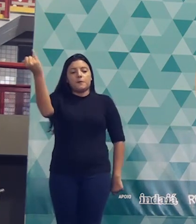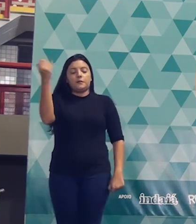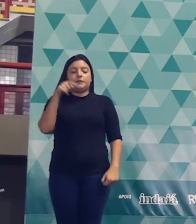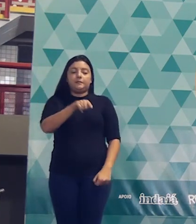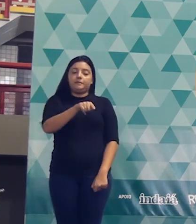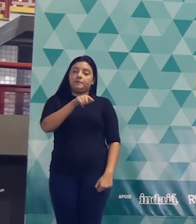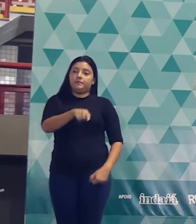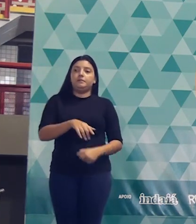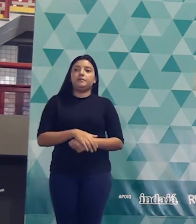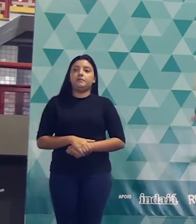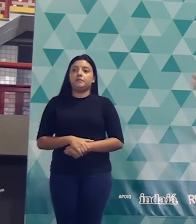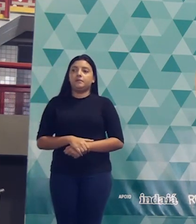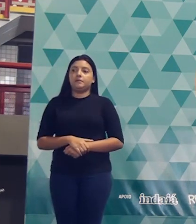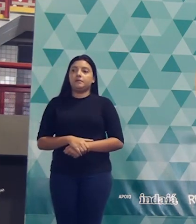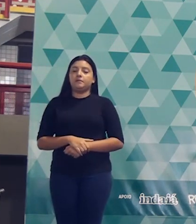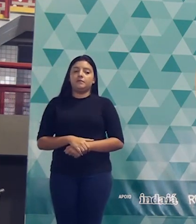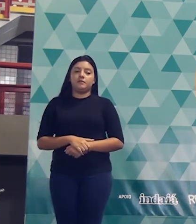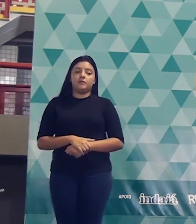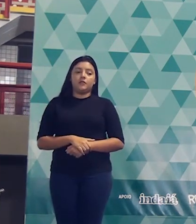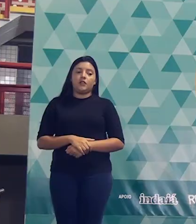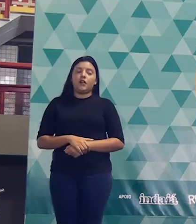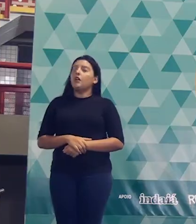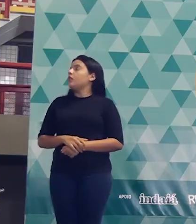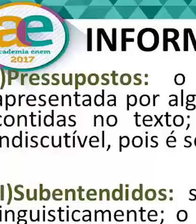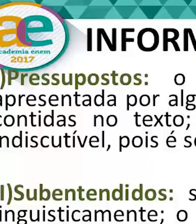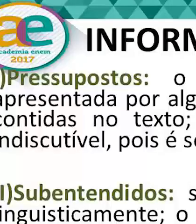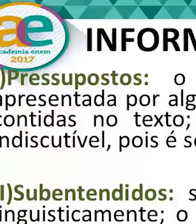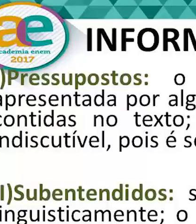mesmo. Vou até deixar os dois aqui já, ó.